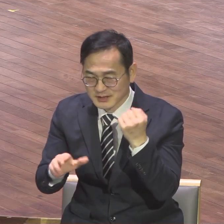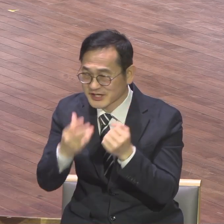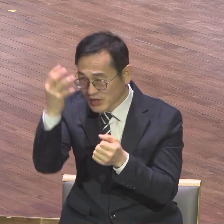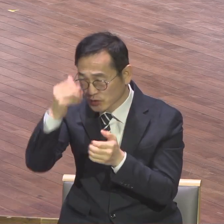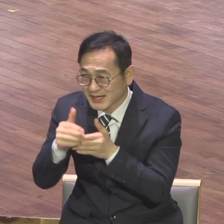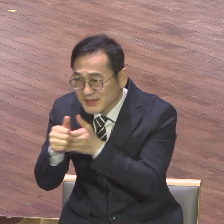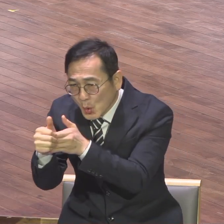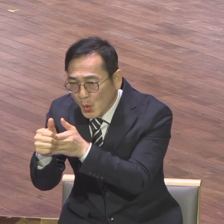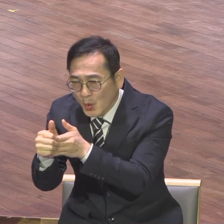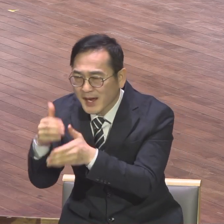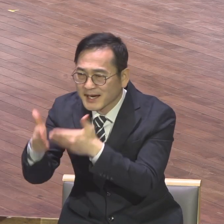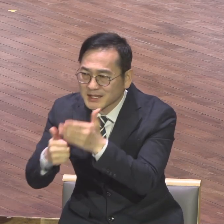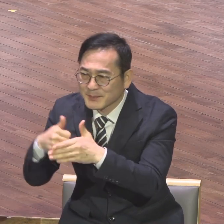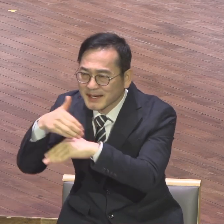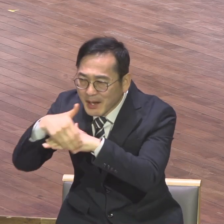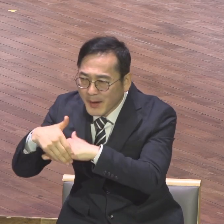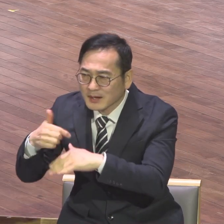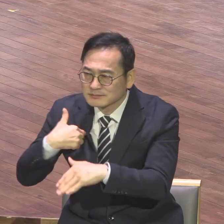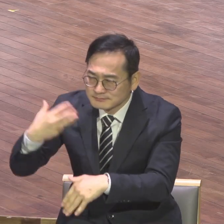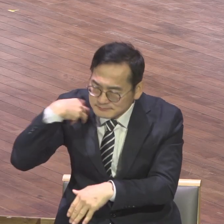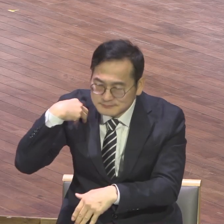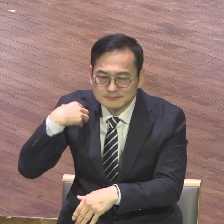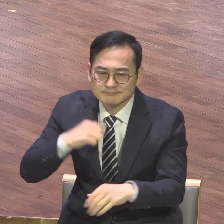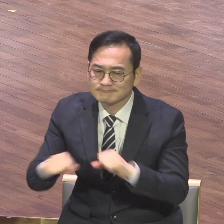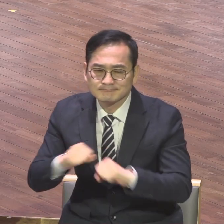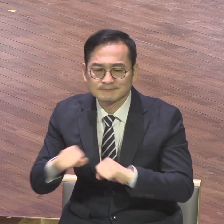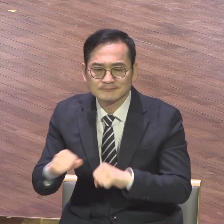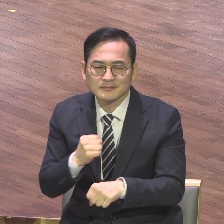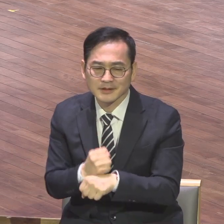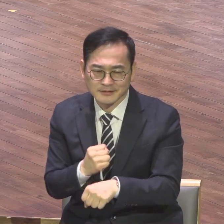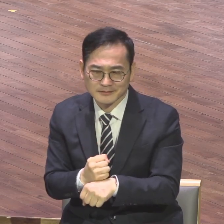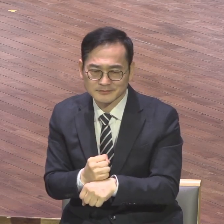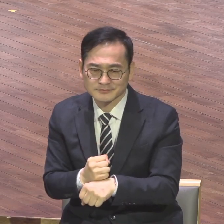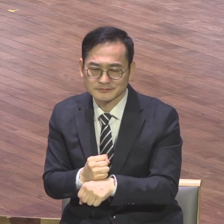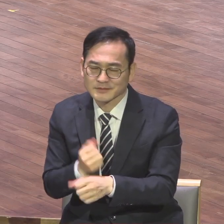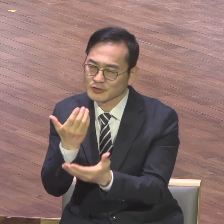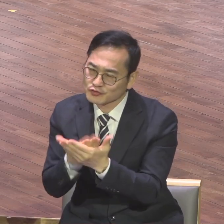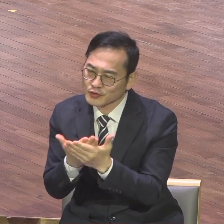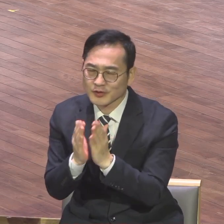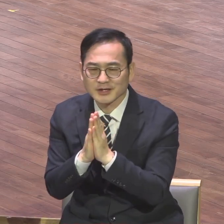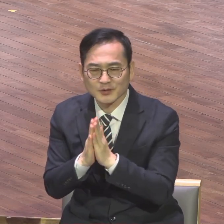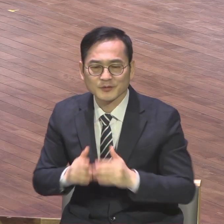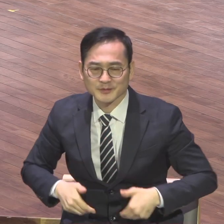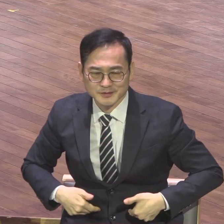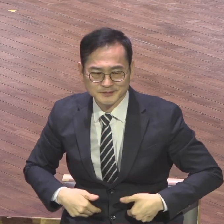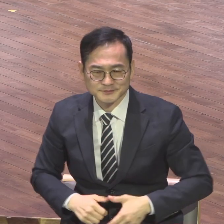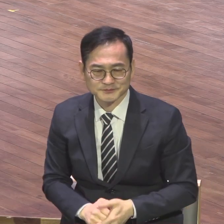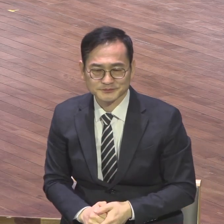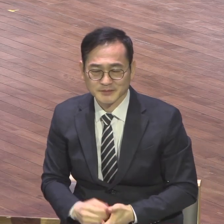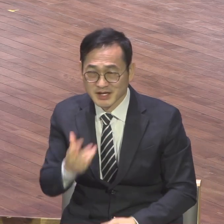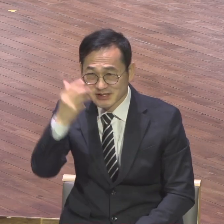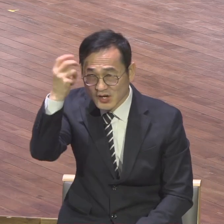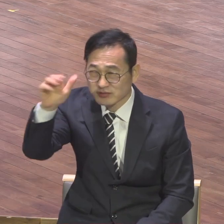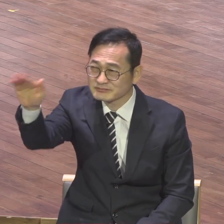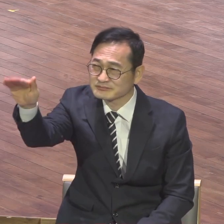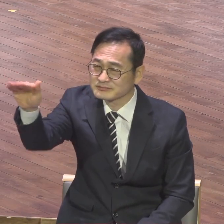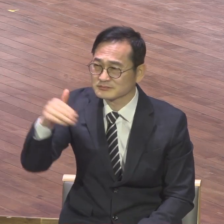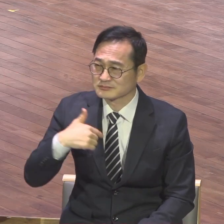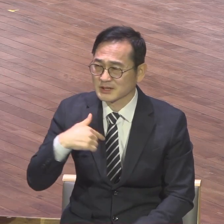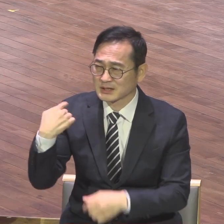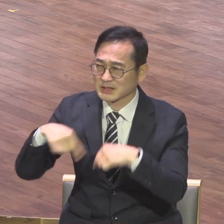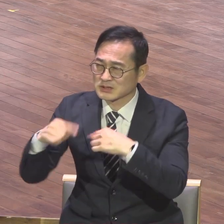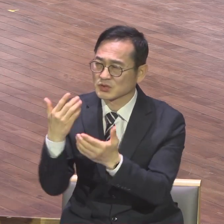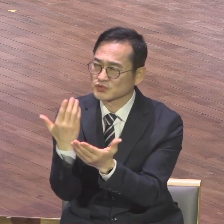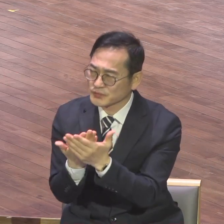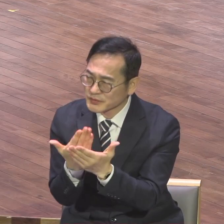하여 주옵소서. 성령이 나를 지배하여 주옵소서. 찬양 들으면서 저는 그런 생각에 성령이여 나를